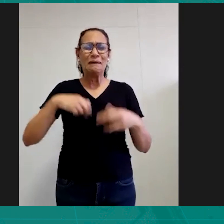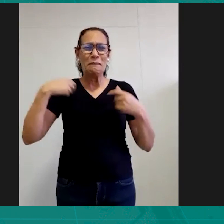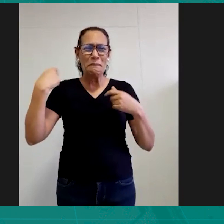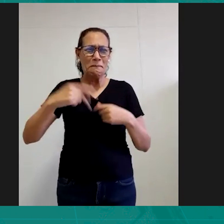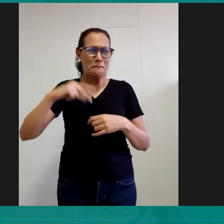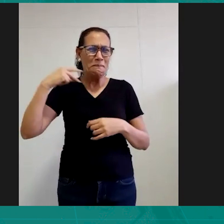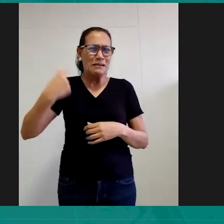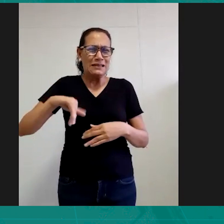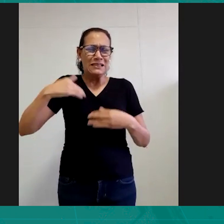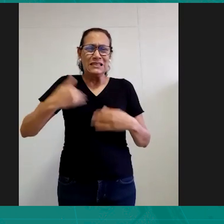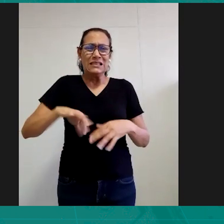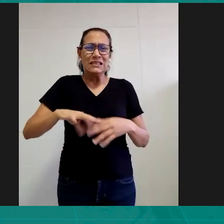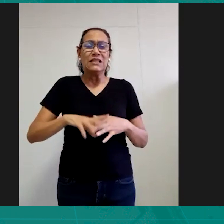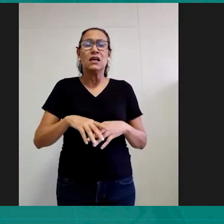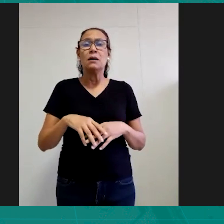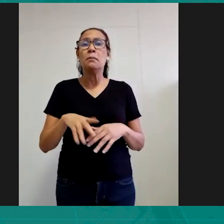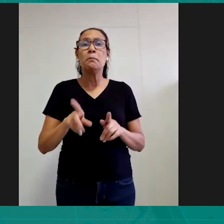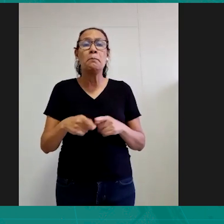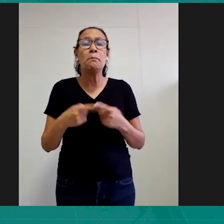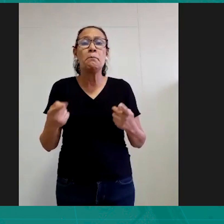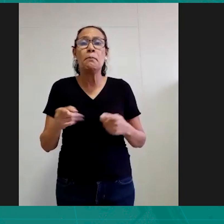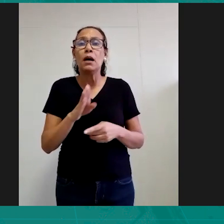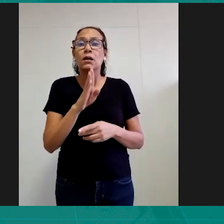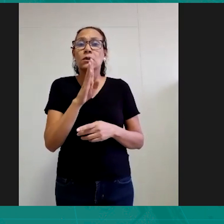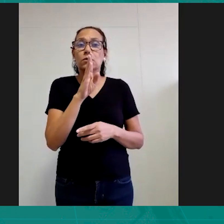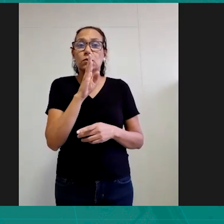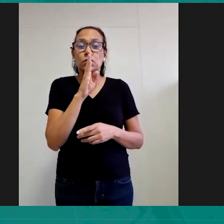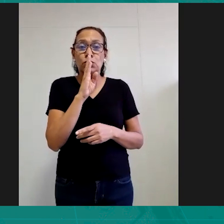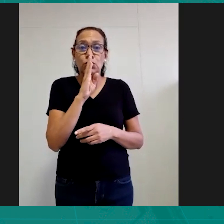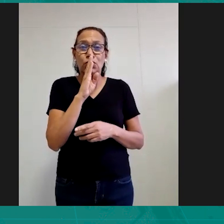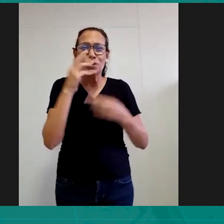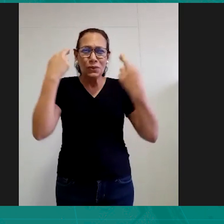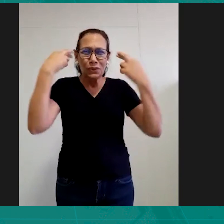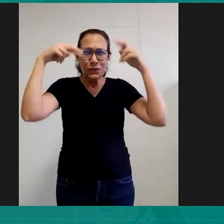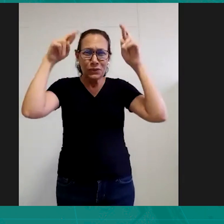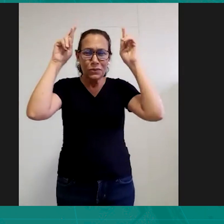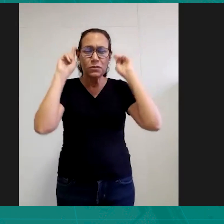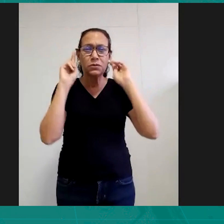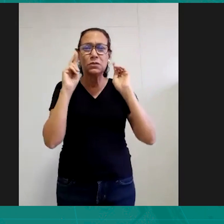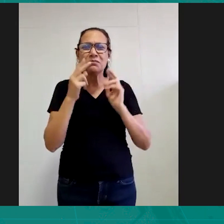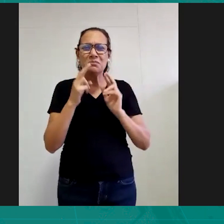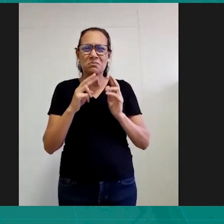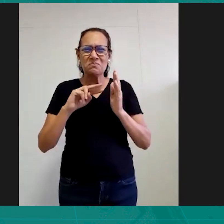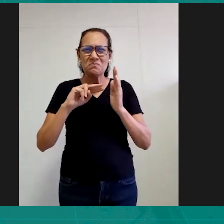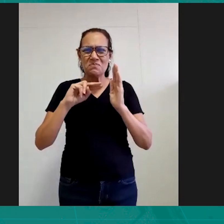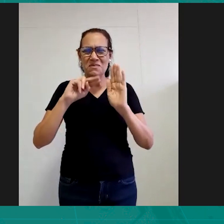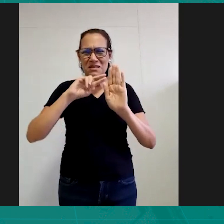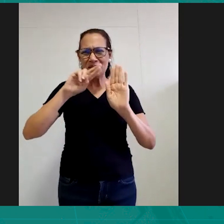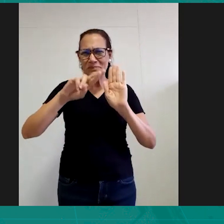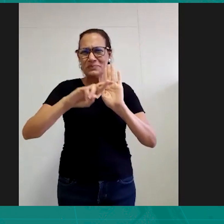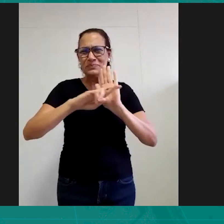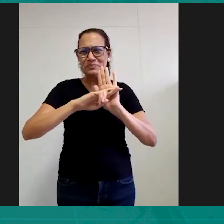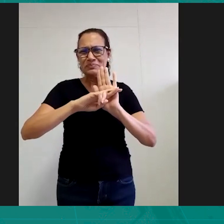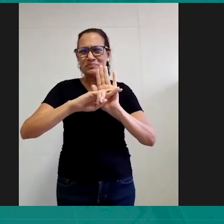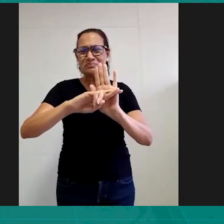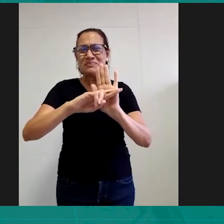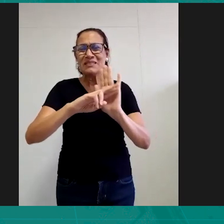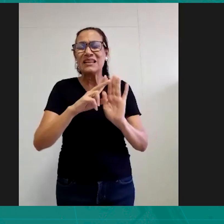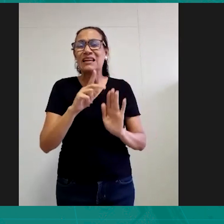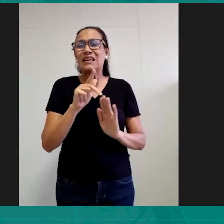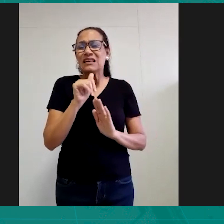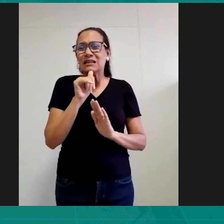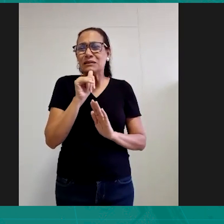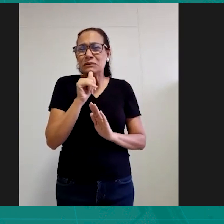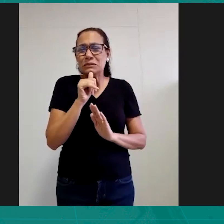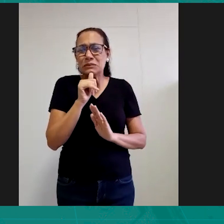seus tosqueadores, ele não abriu a boca. Irmãos, ele fez isso para quê? Versículo 6, porque